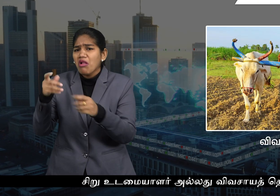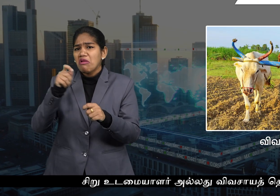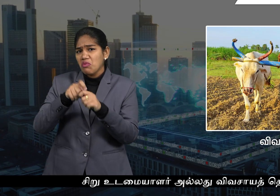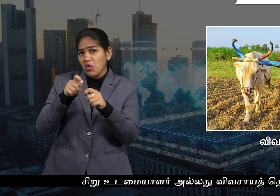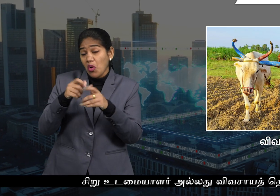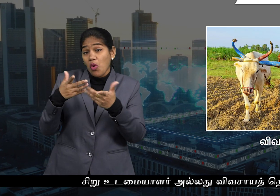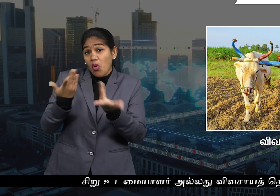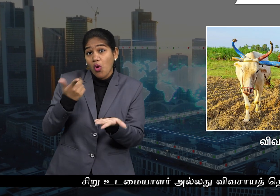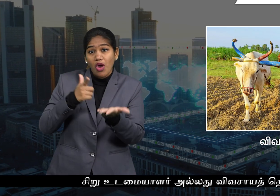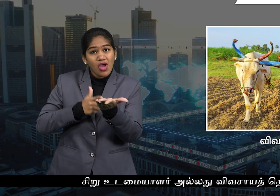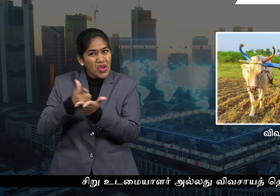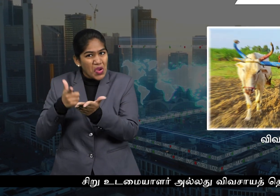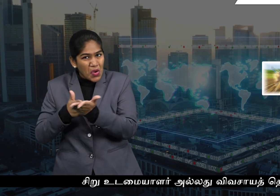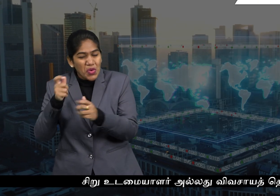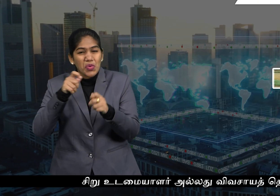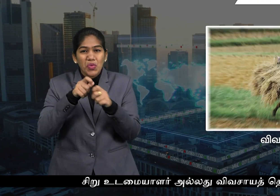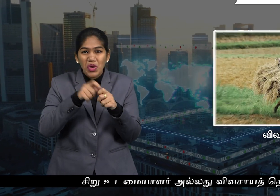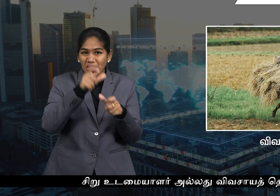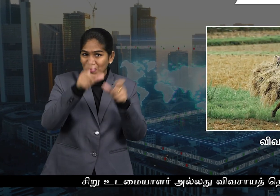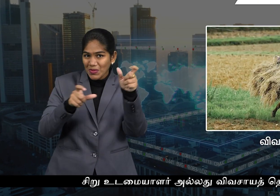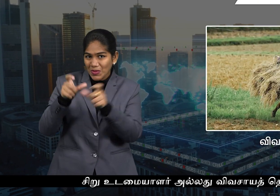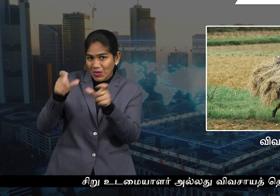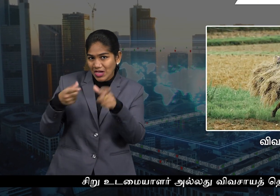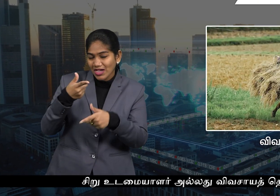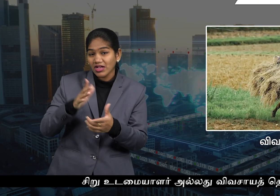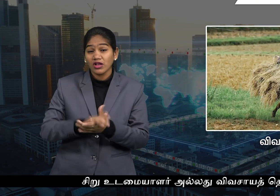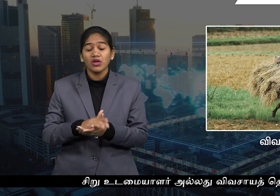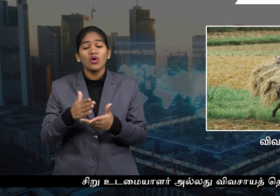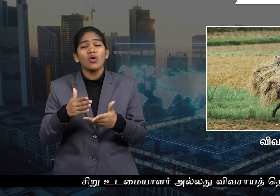அல்லது விவசாய தொழிலாளி.